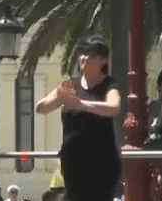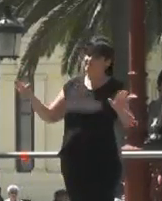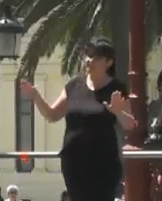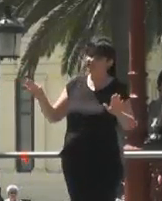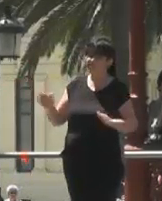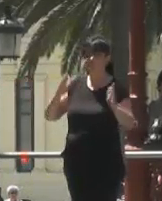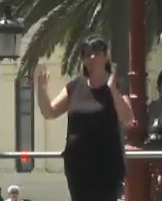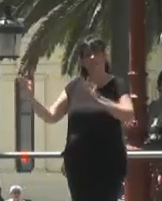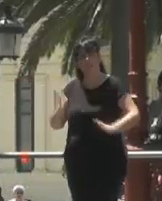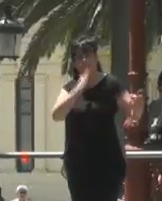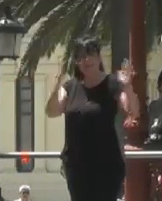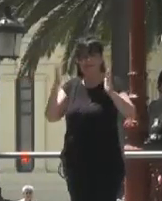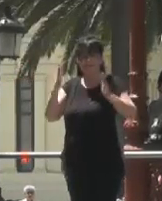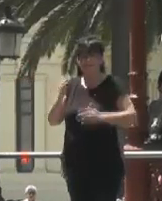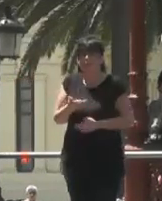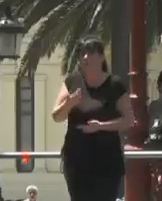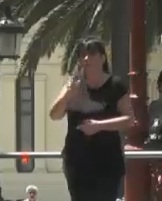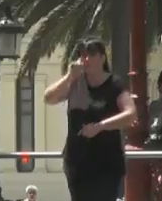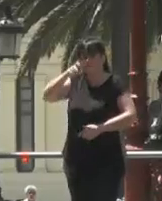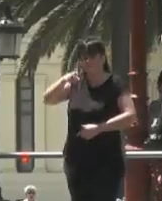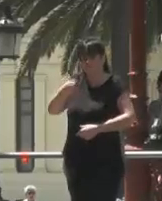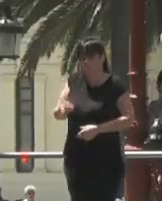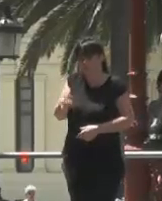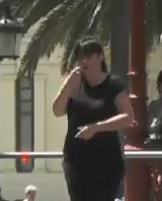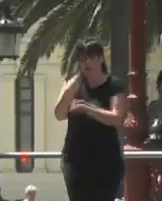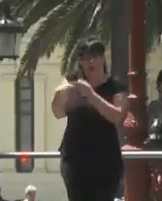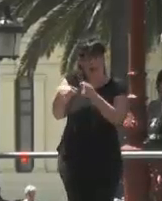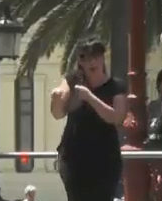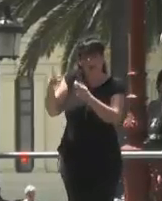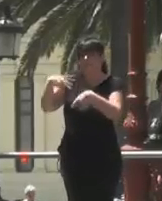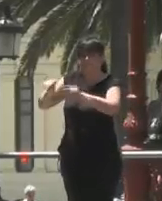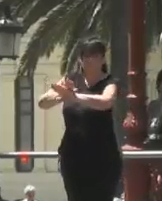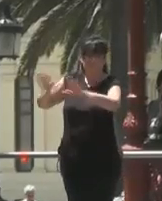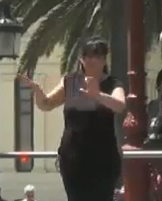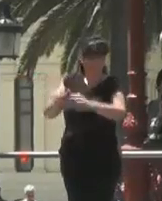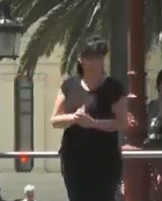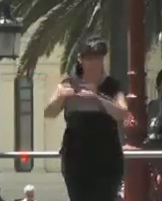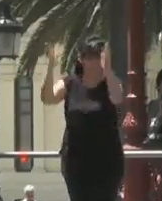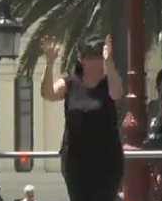o tempo do narcopresidente Feijóo rematou.